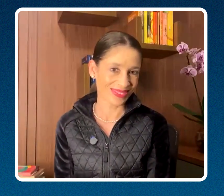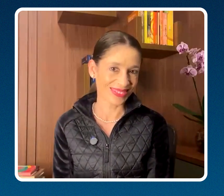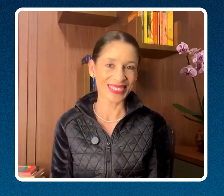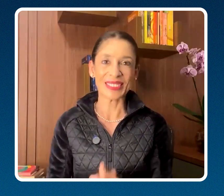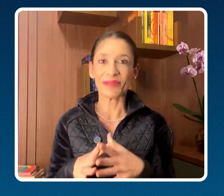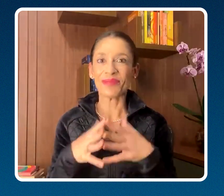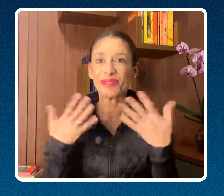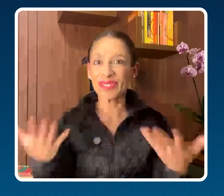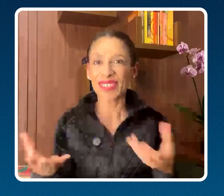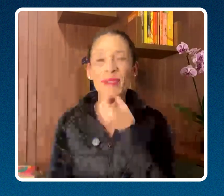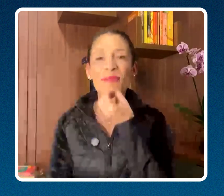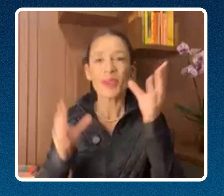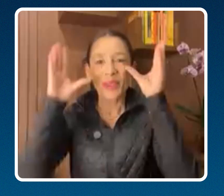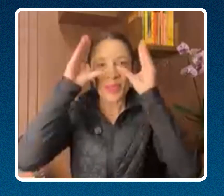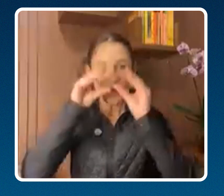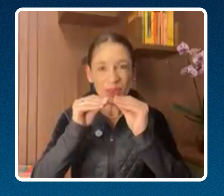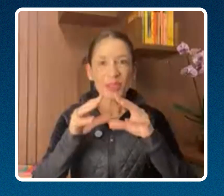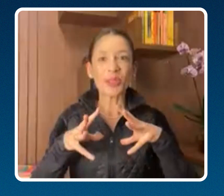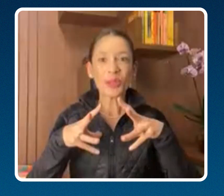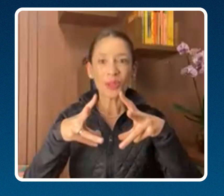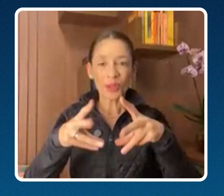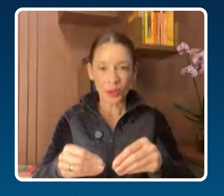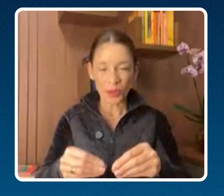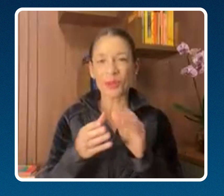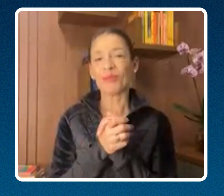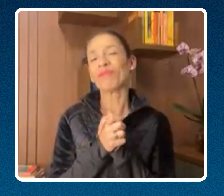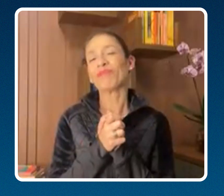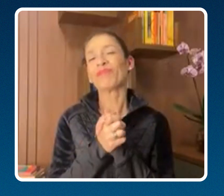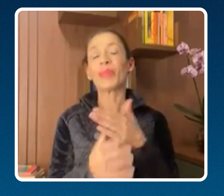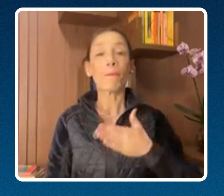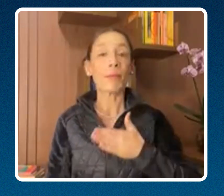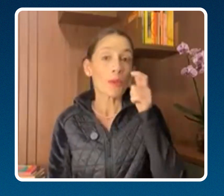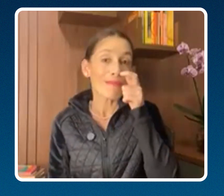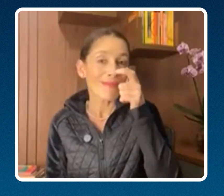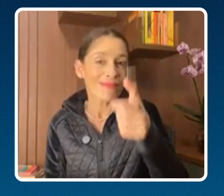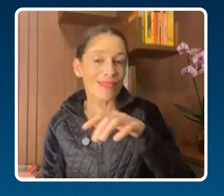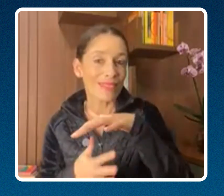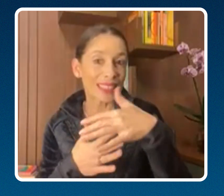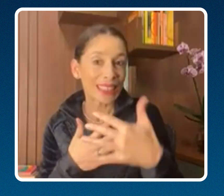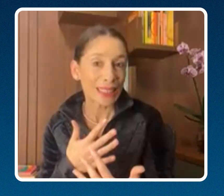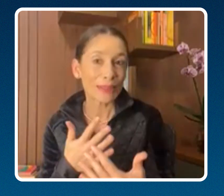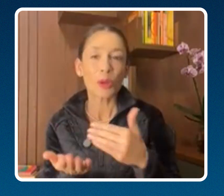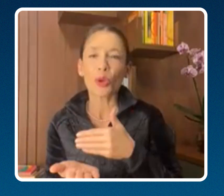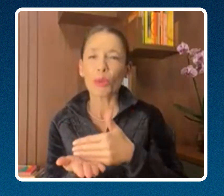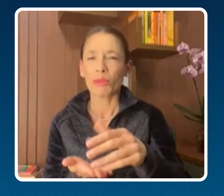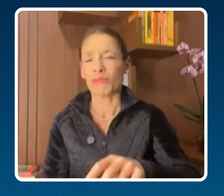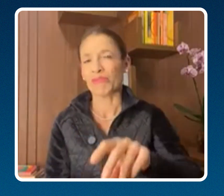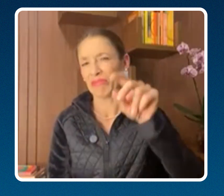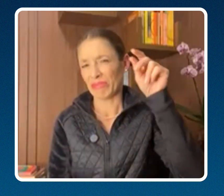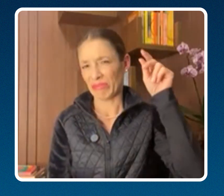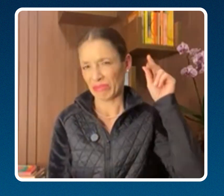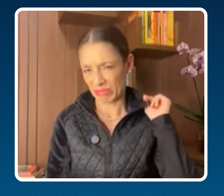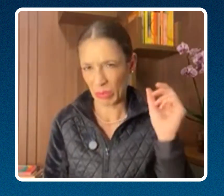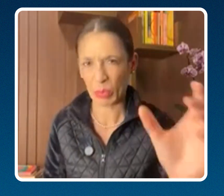Então, boa noite a todos, né? O meu interesse pela Libras começou bem muito tempo. Eu acredito que eu